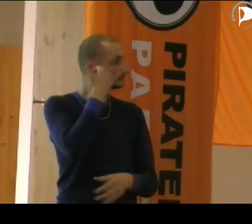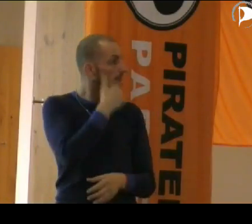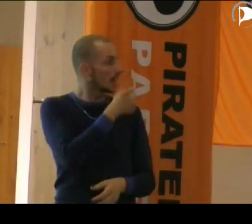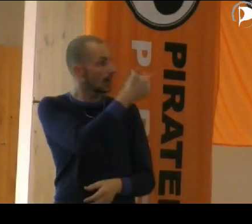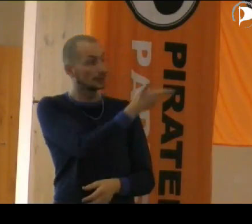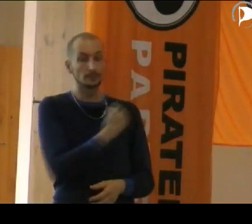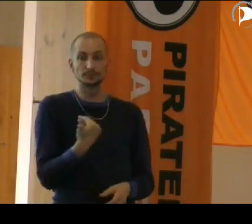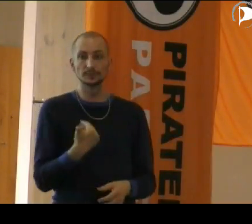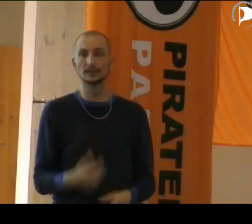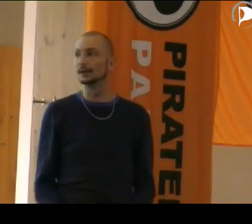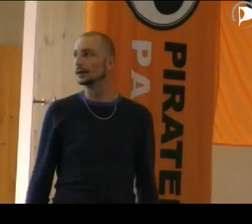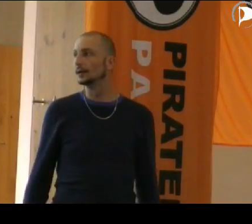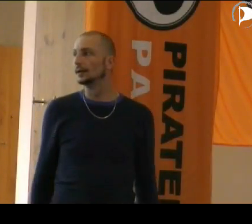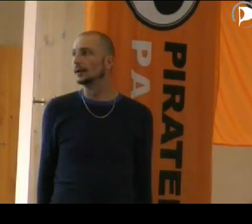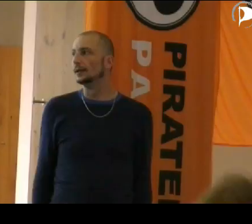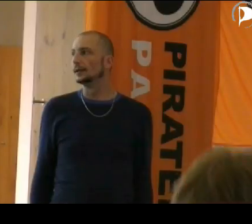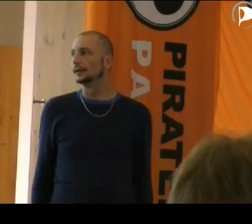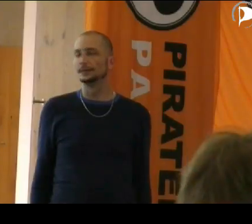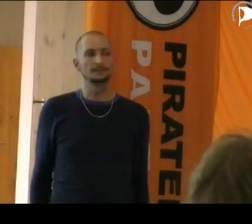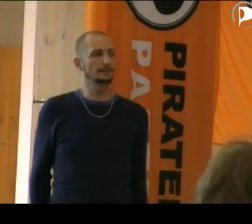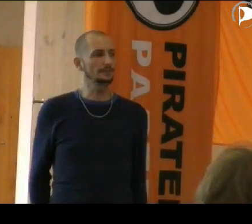ein wahlleiter bitte